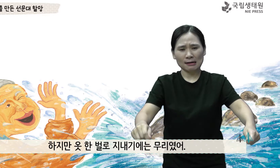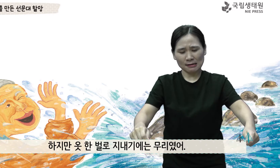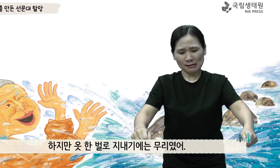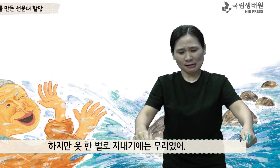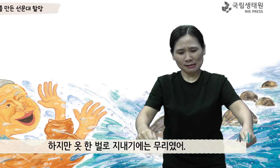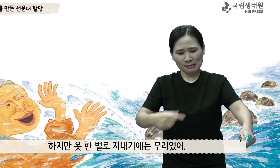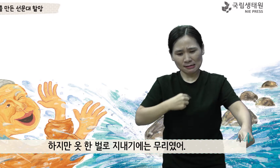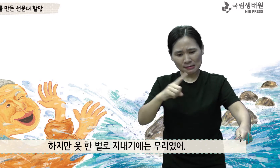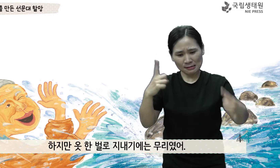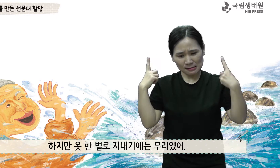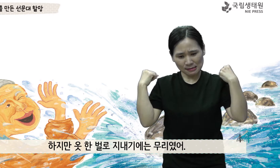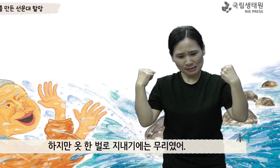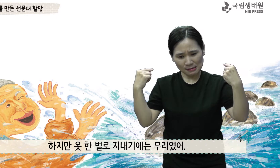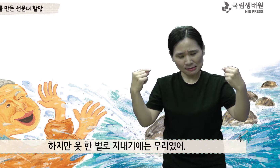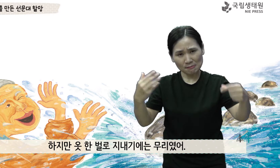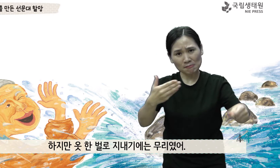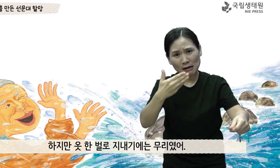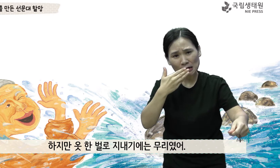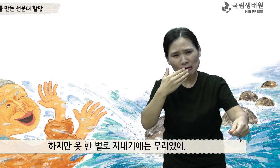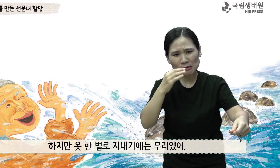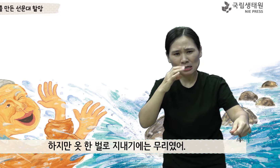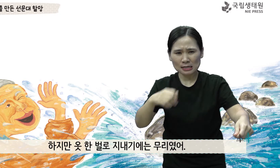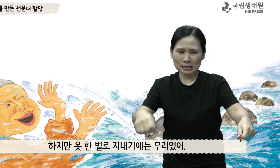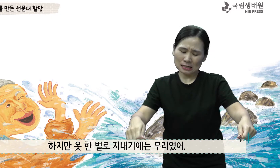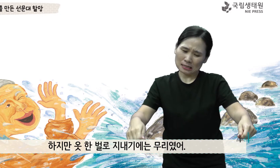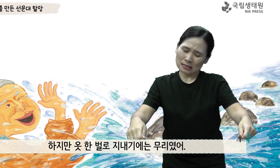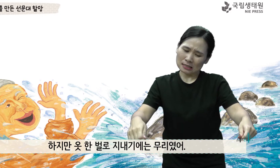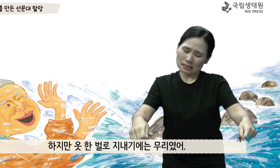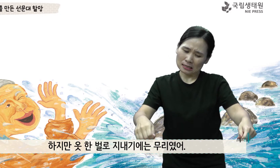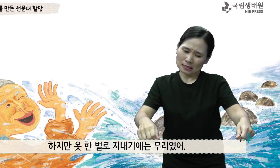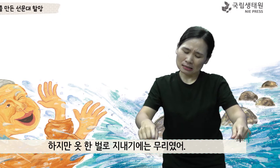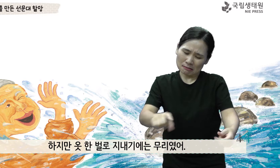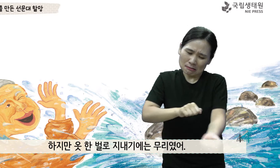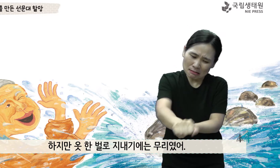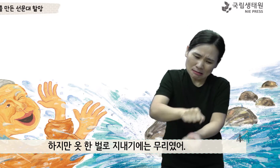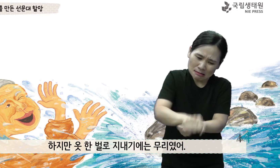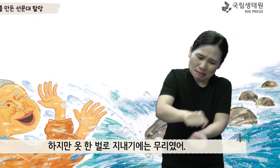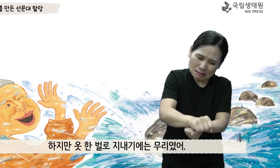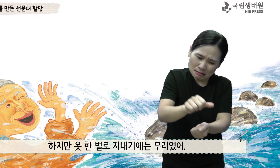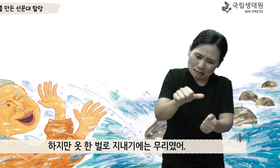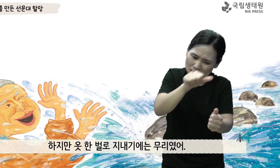하지만 옷 한 벌로 지내기에는 무리였어.